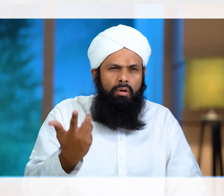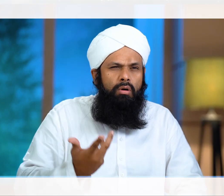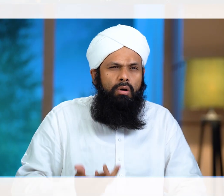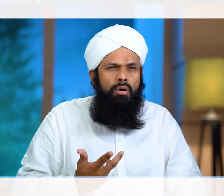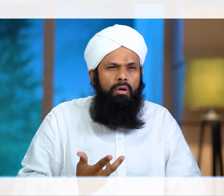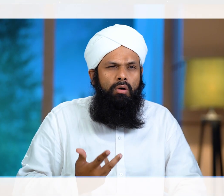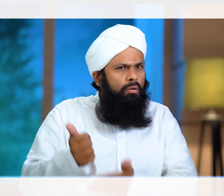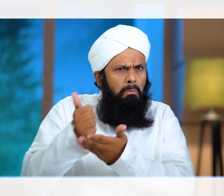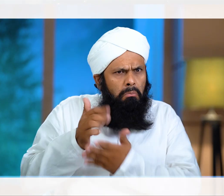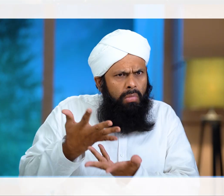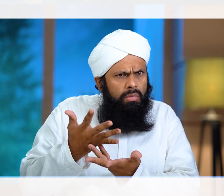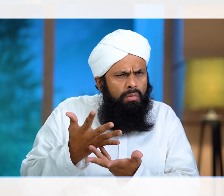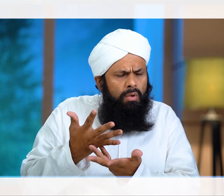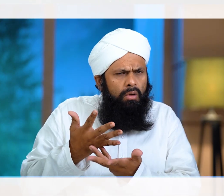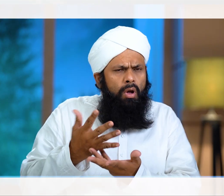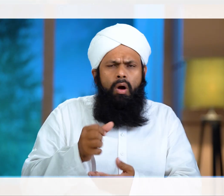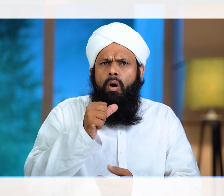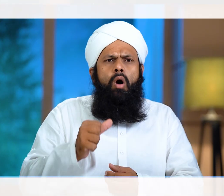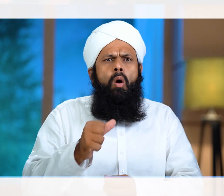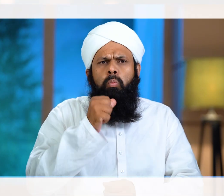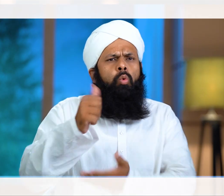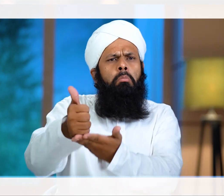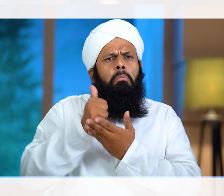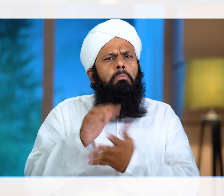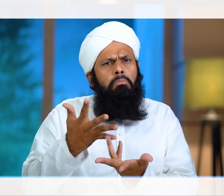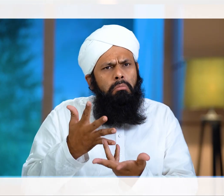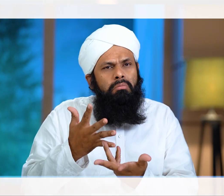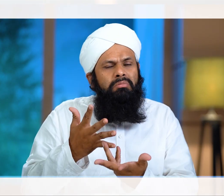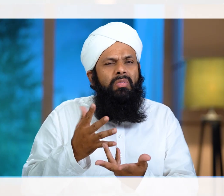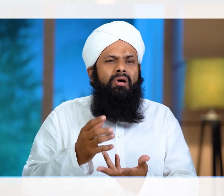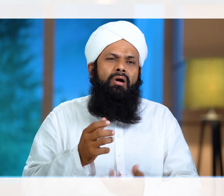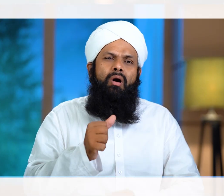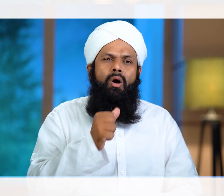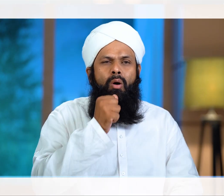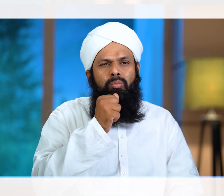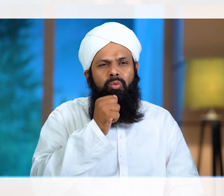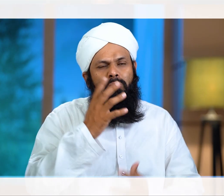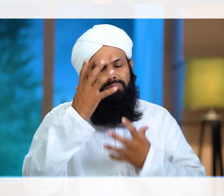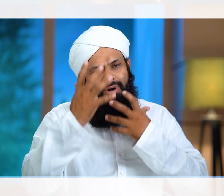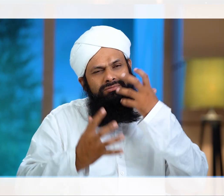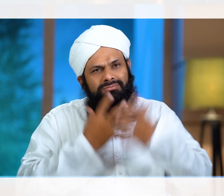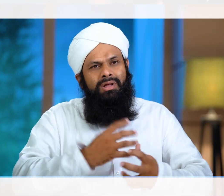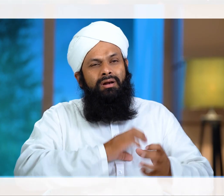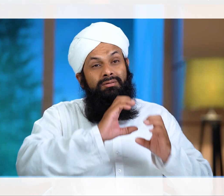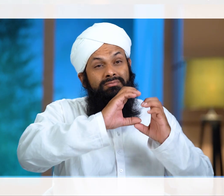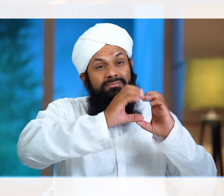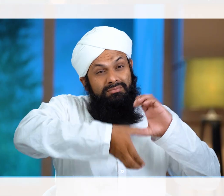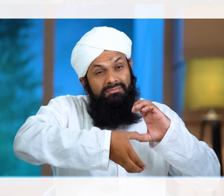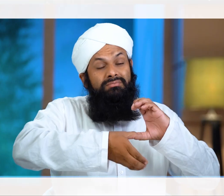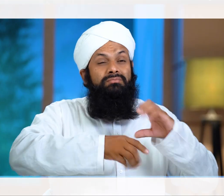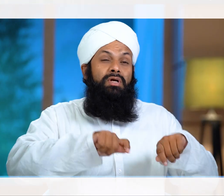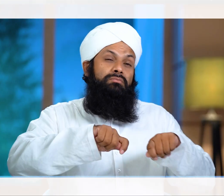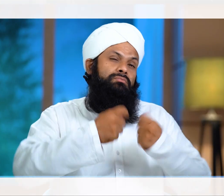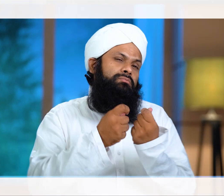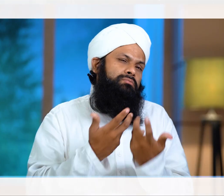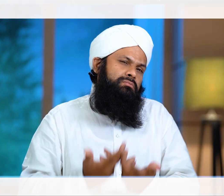ہیں یا آپ کے والد صاحب کو نہیں دیتے. تو کیا آپ یہ کہیں گے کہ میرے والد صاحب میری کوئی بات نہیں مانتے، میرے والد صاحب مجھے